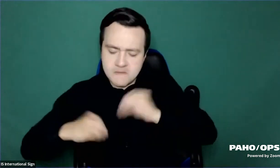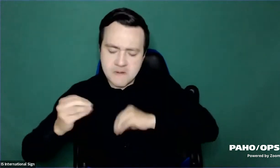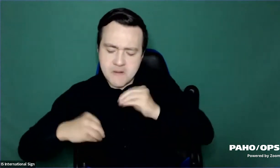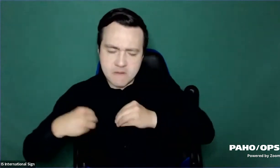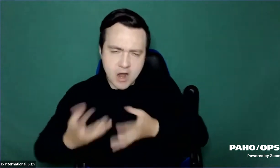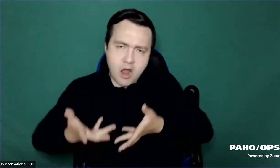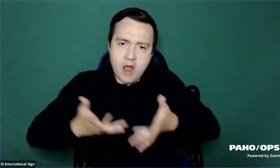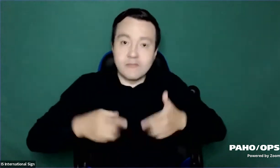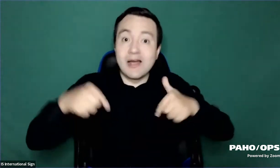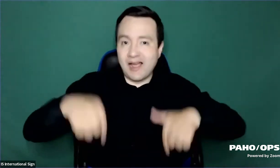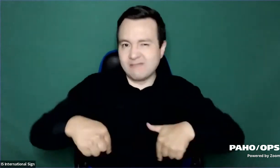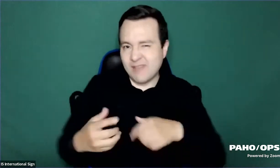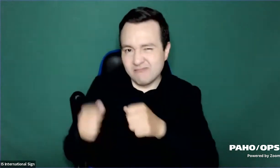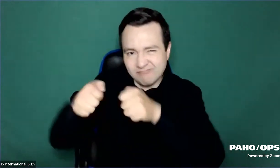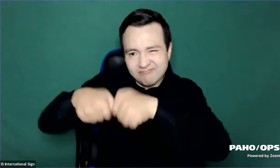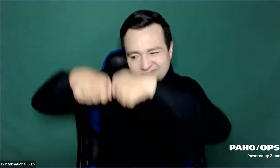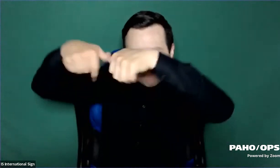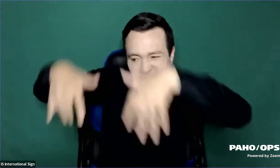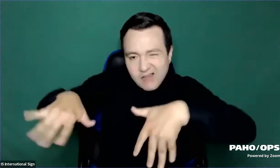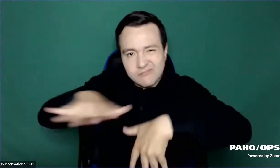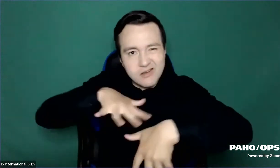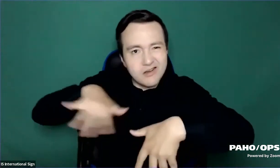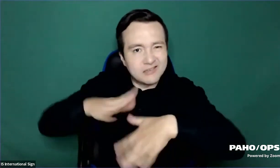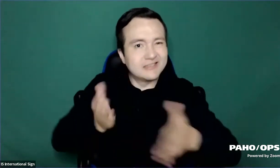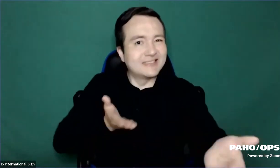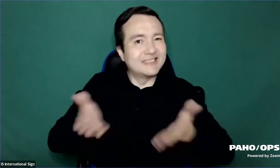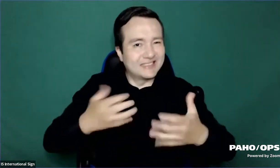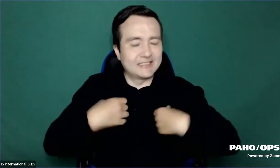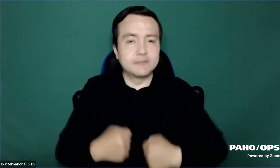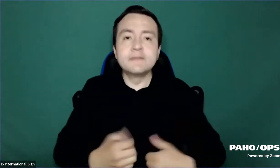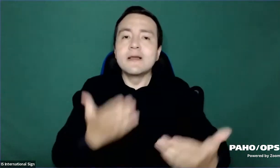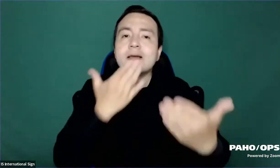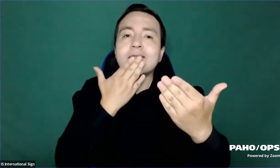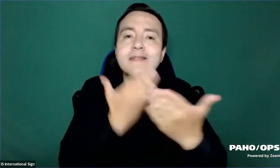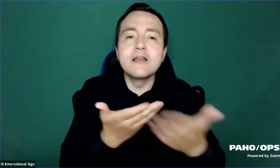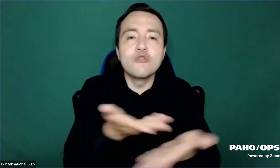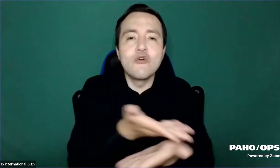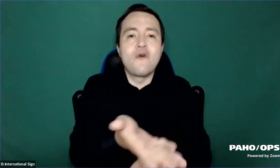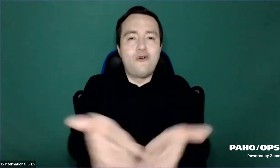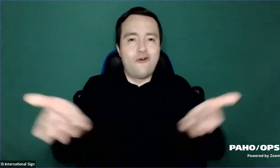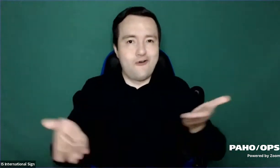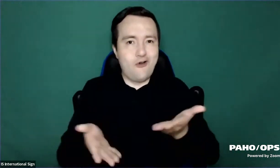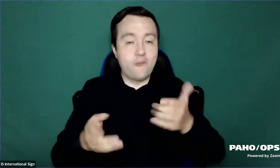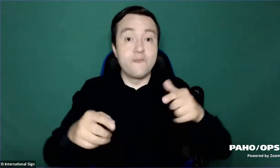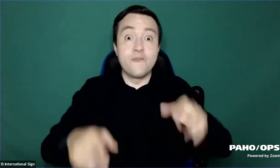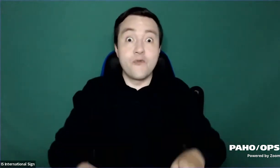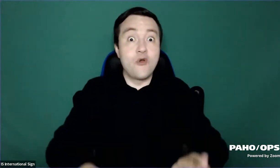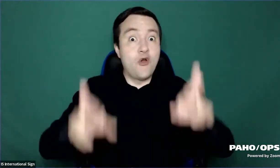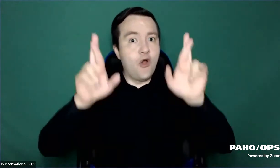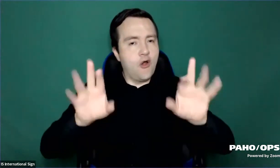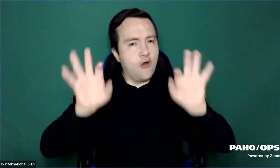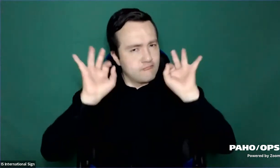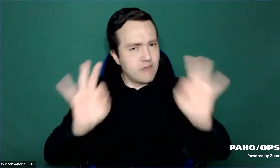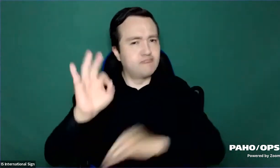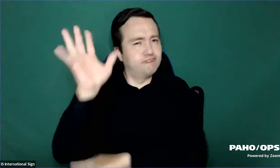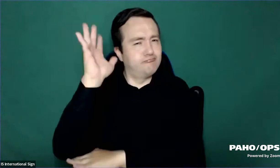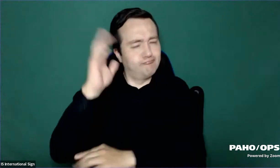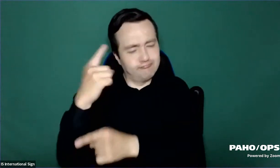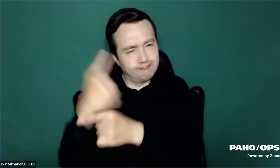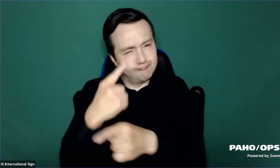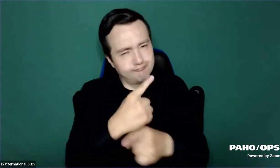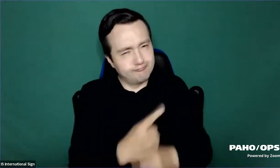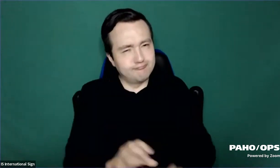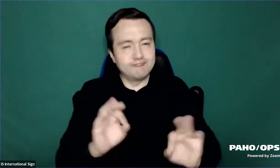e serviços de saúde. Muitíssimas graças a todos e que tenhamos uma muito exitosa e produtiva sessão.